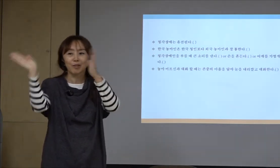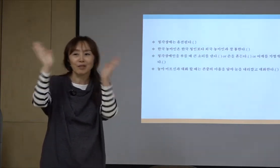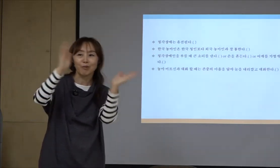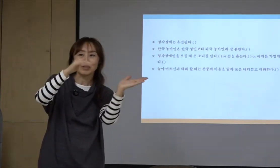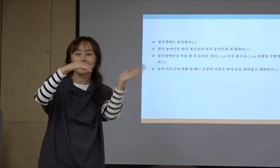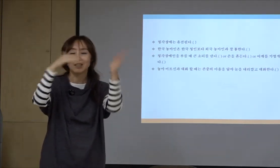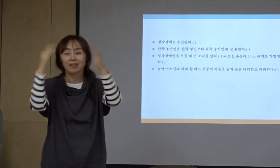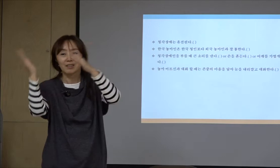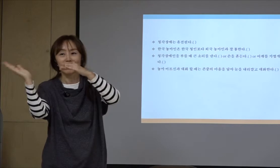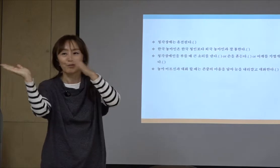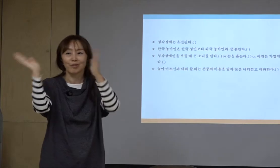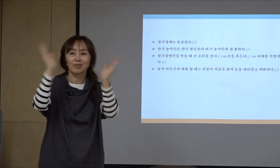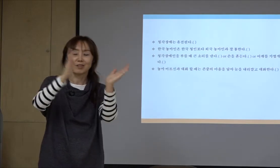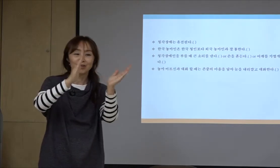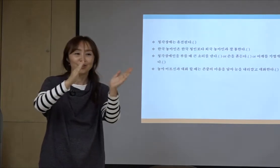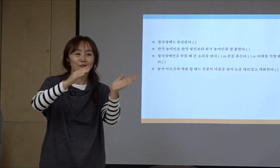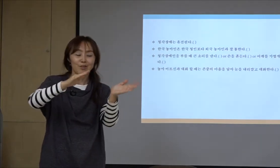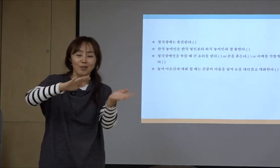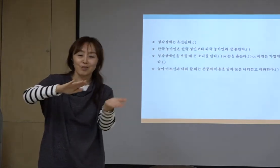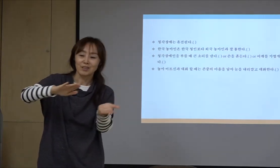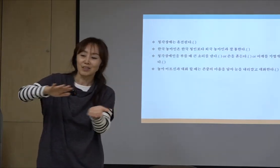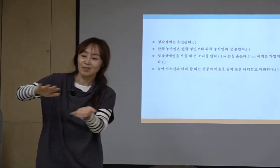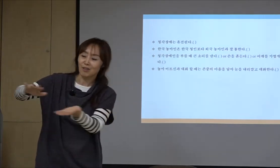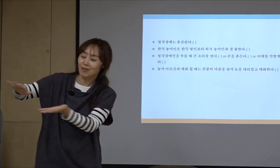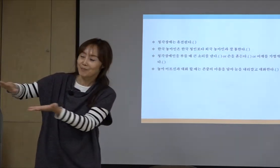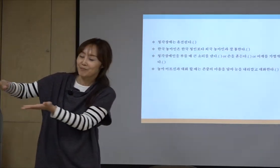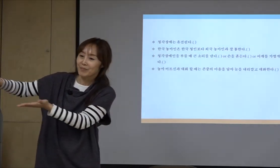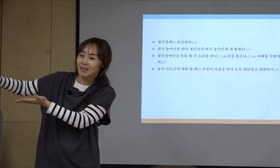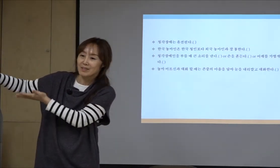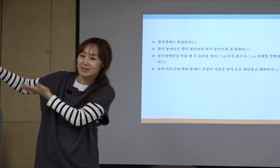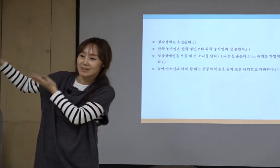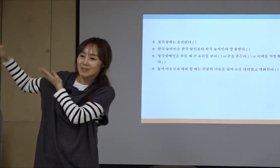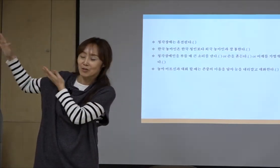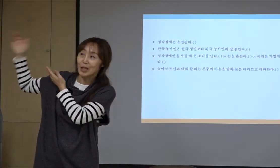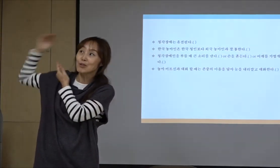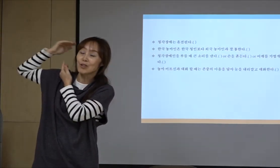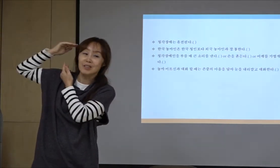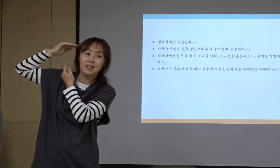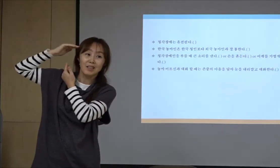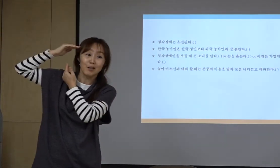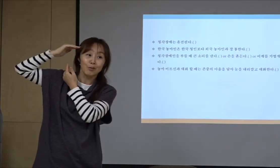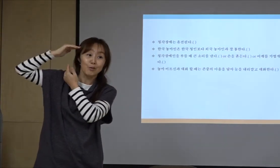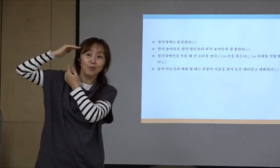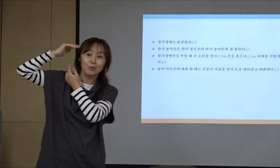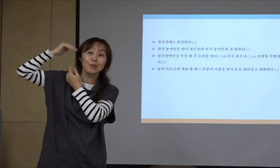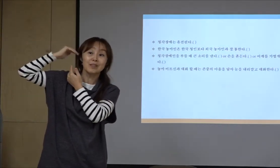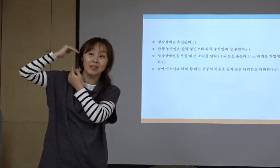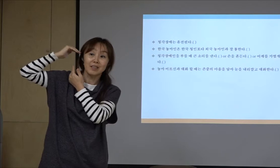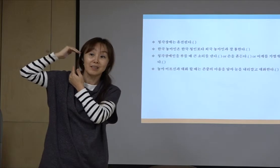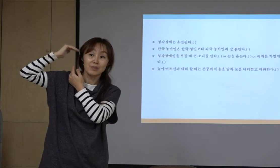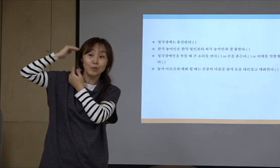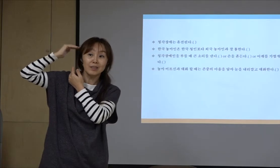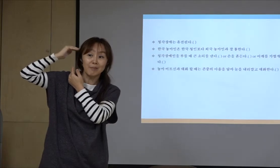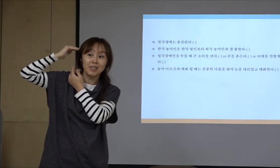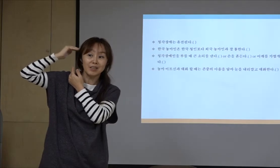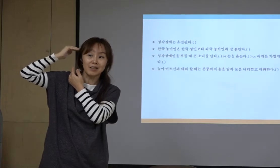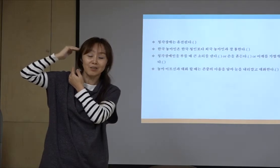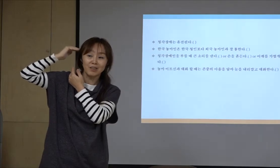이렇게 왔다 갔다 하는 게 있더라고요. 그게 어떤 걸 흘러서 이제 뇌로 전달이 돼갖고 소리를 감지하게 되는